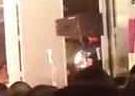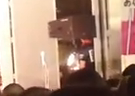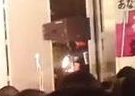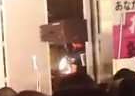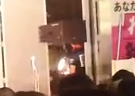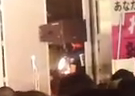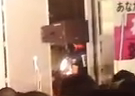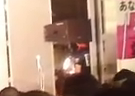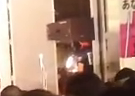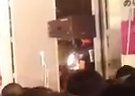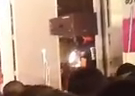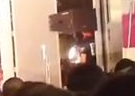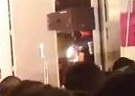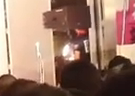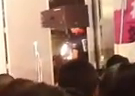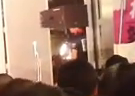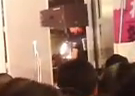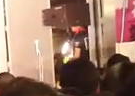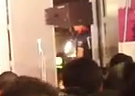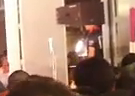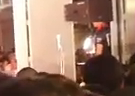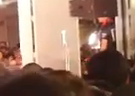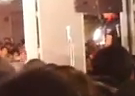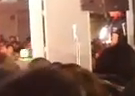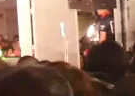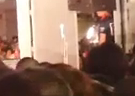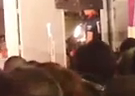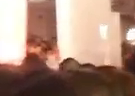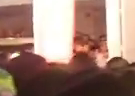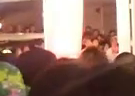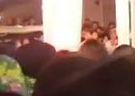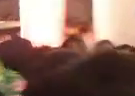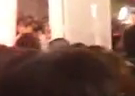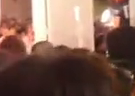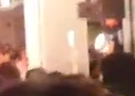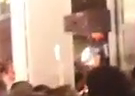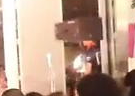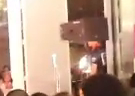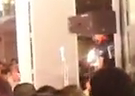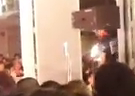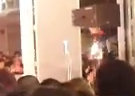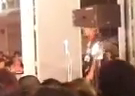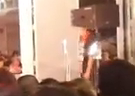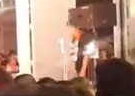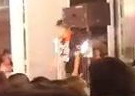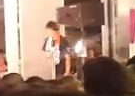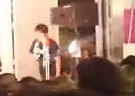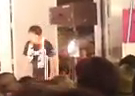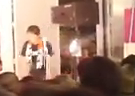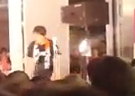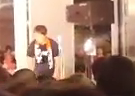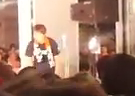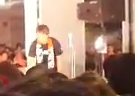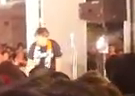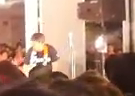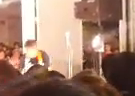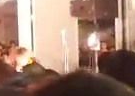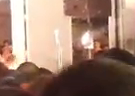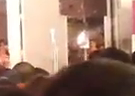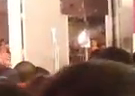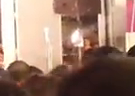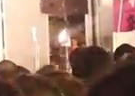さて皆さん、いよいよ最後です。最後の最後の最後です。もう一度登場願います